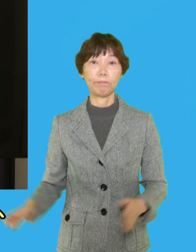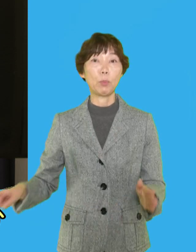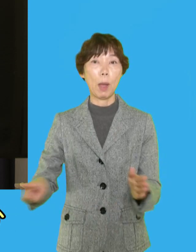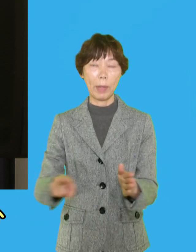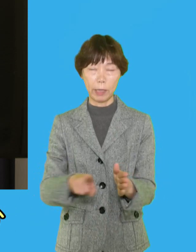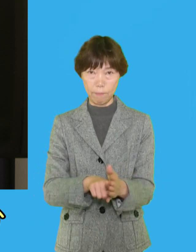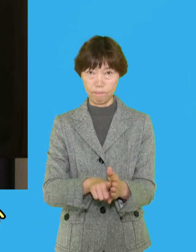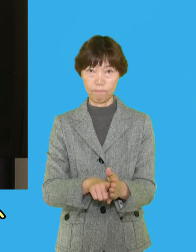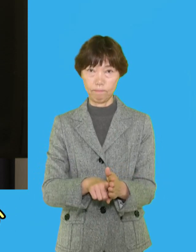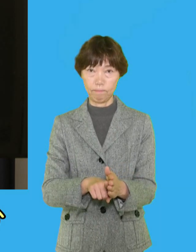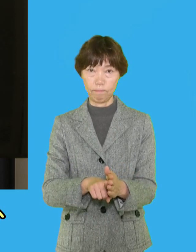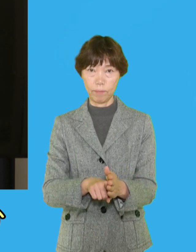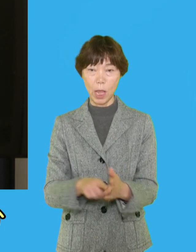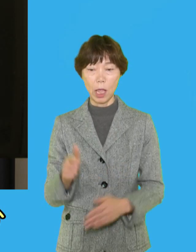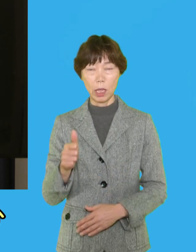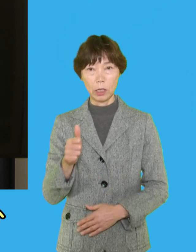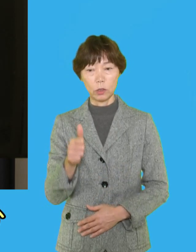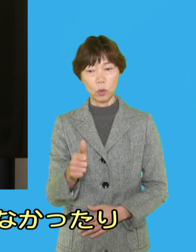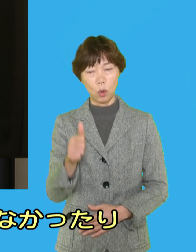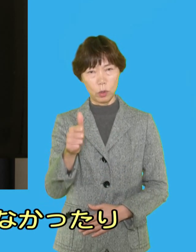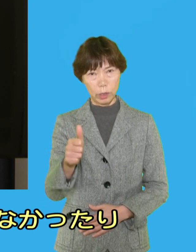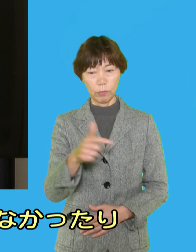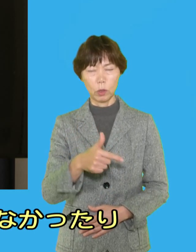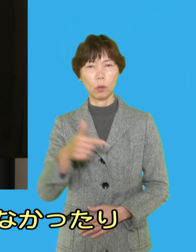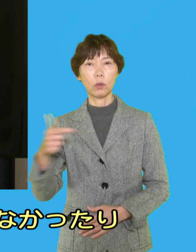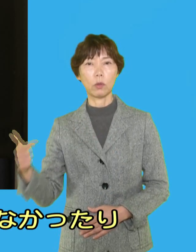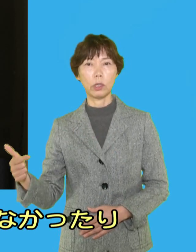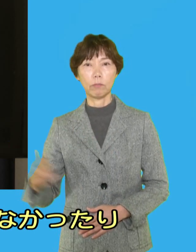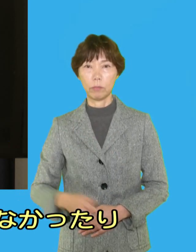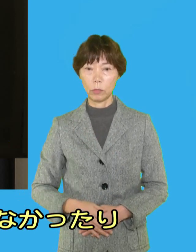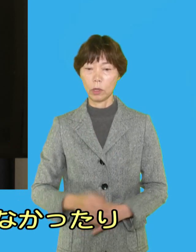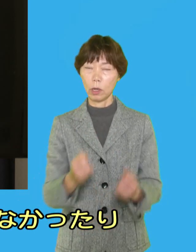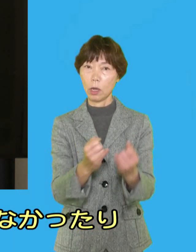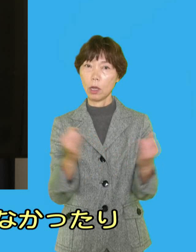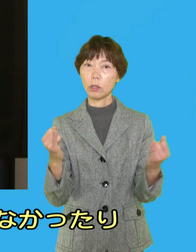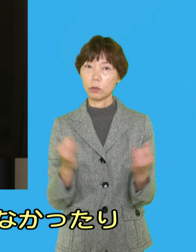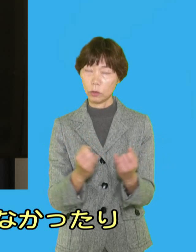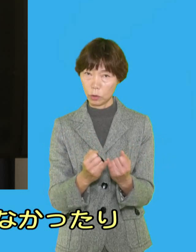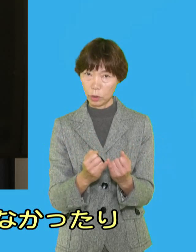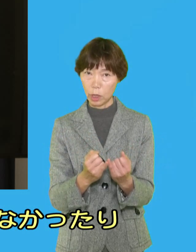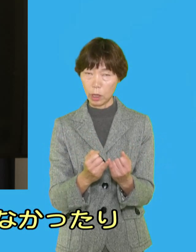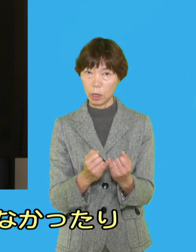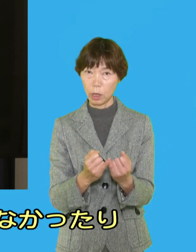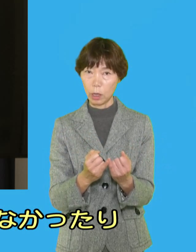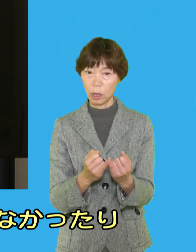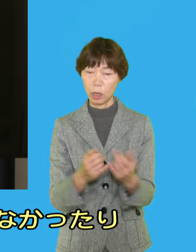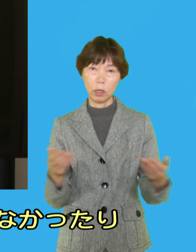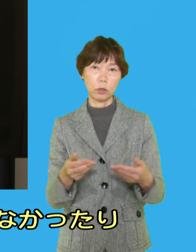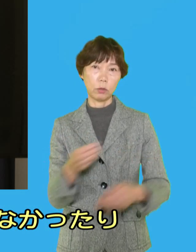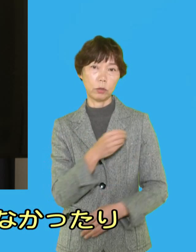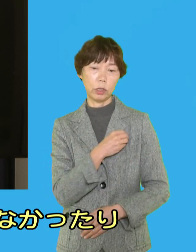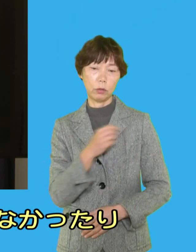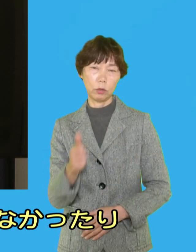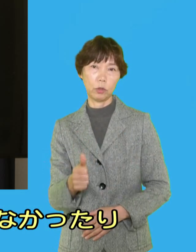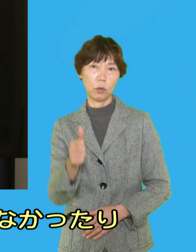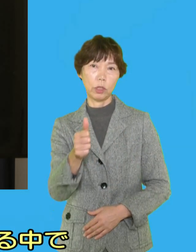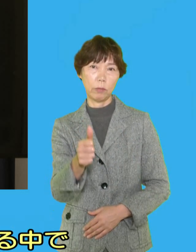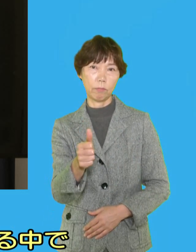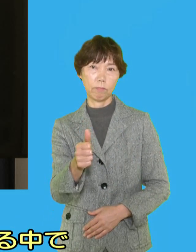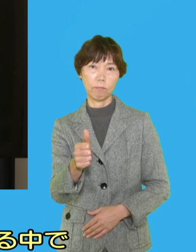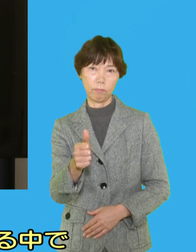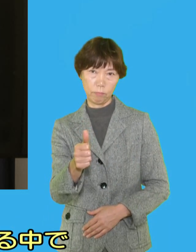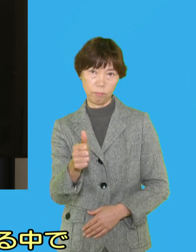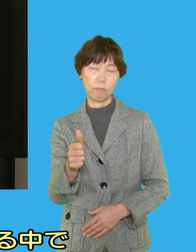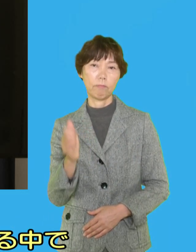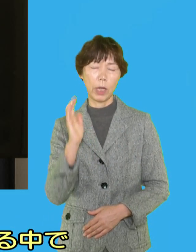がなかなか承認が遅かったり、その女性職員の承認ができていなかったりというのもありますから、